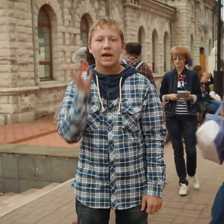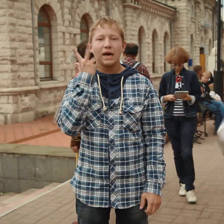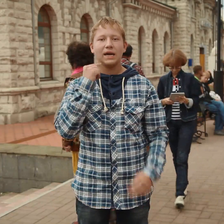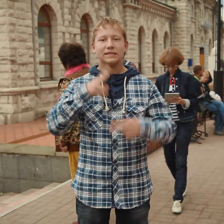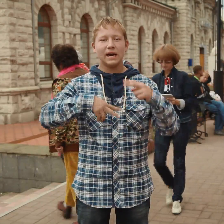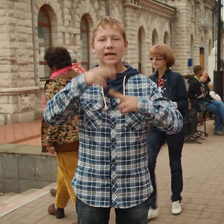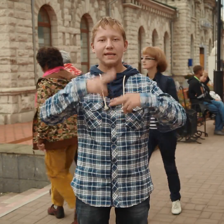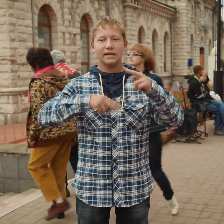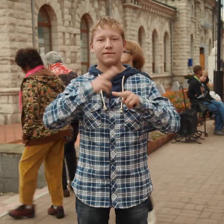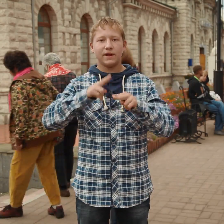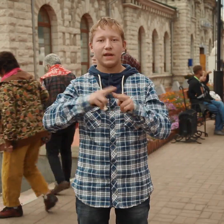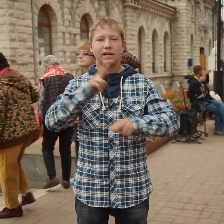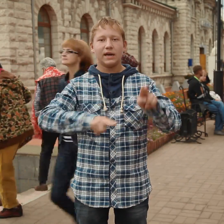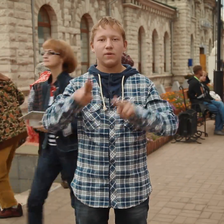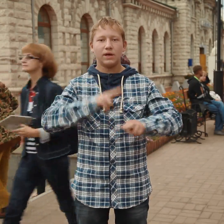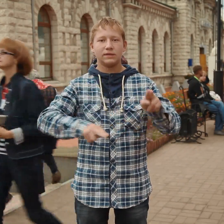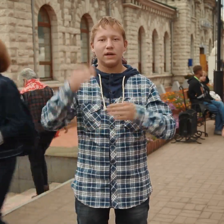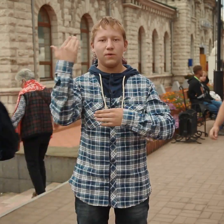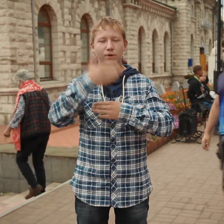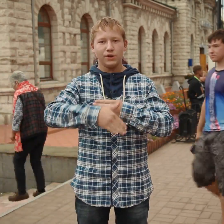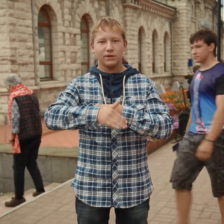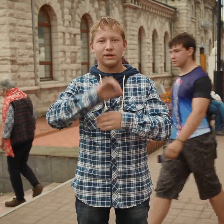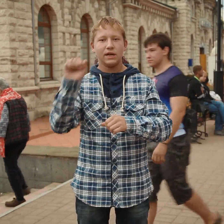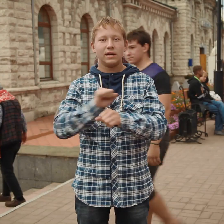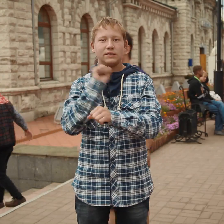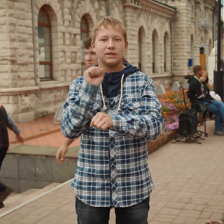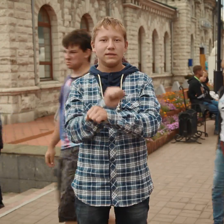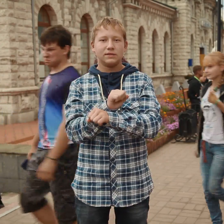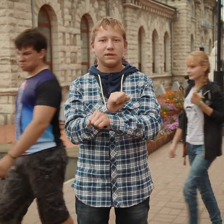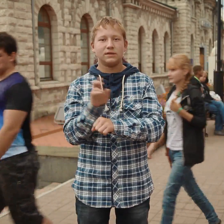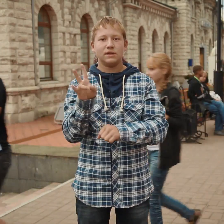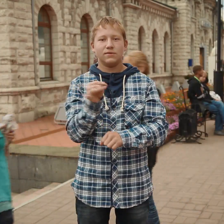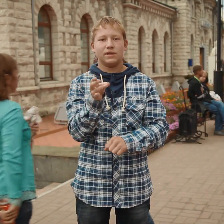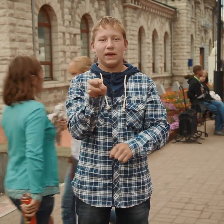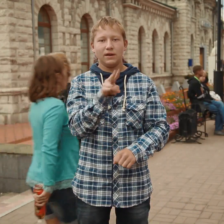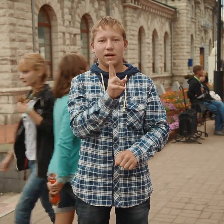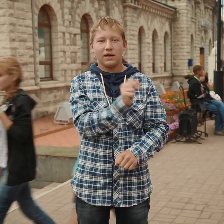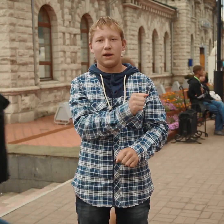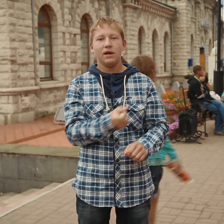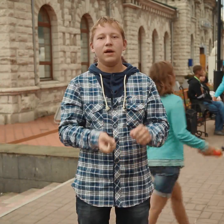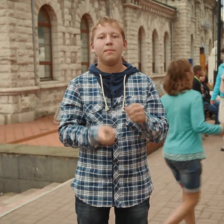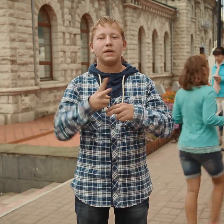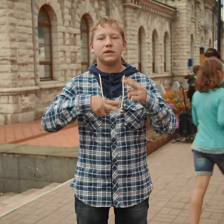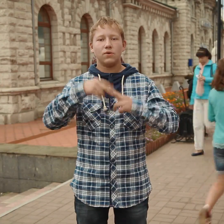Когда строительство дороги закончилось, на станции Слюдянка